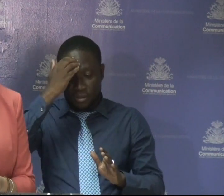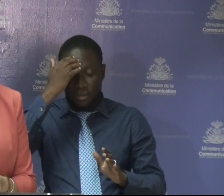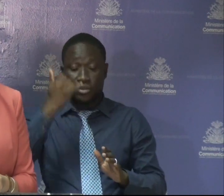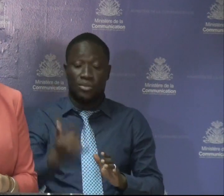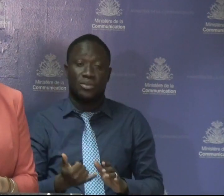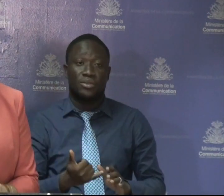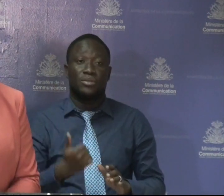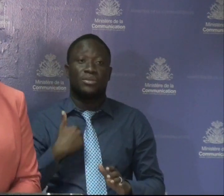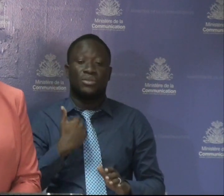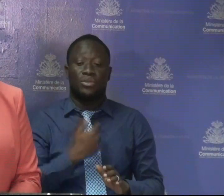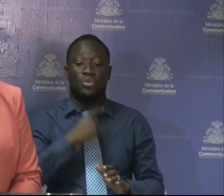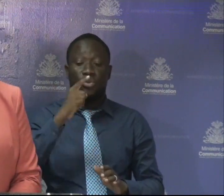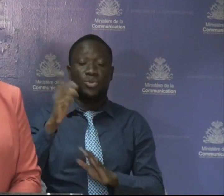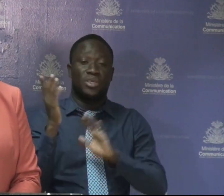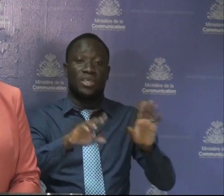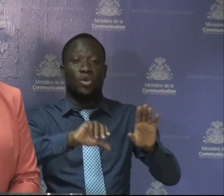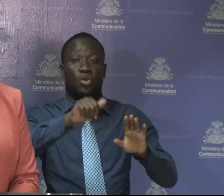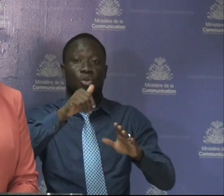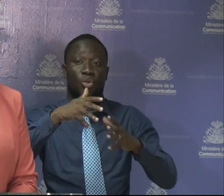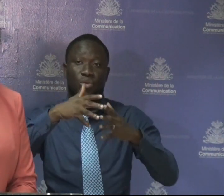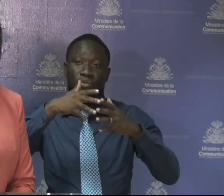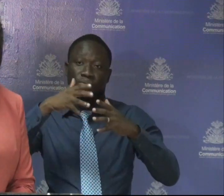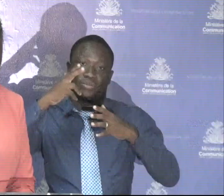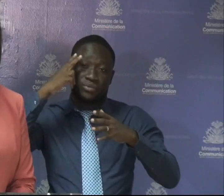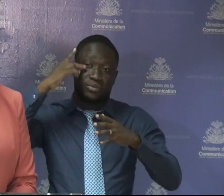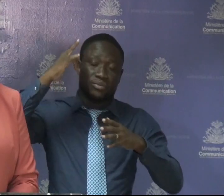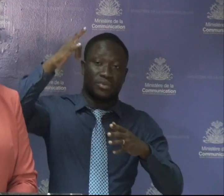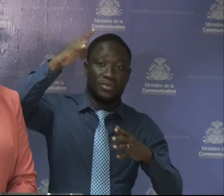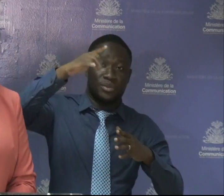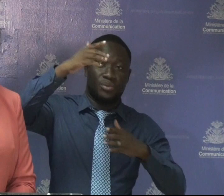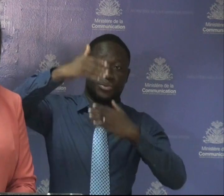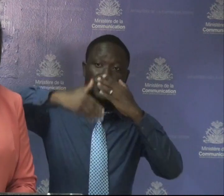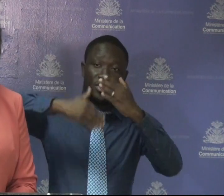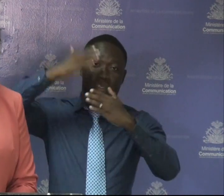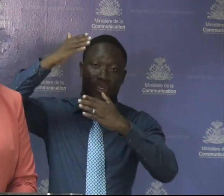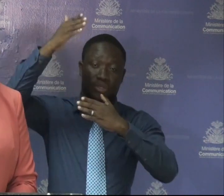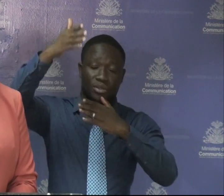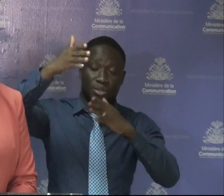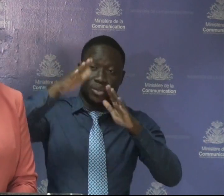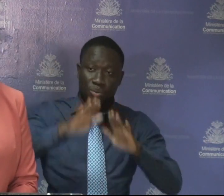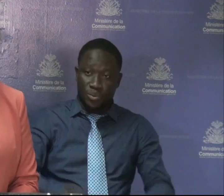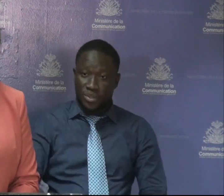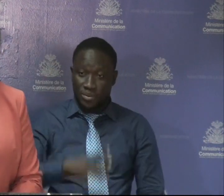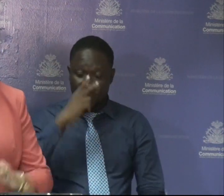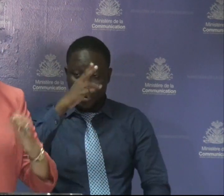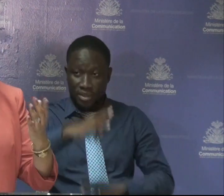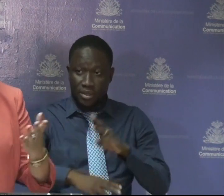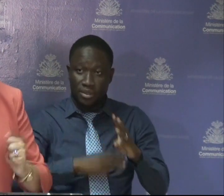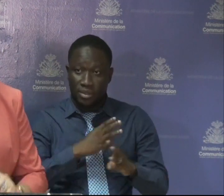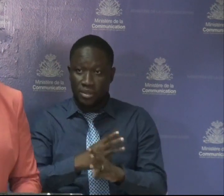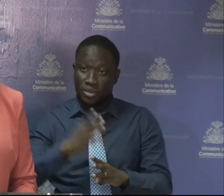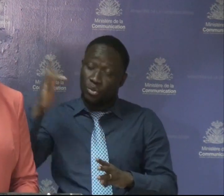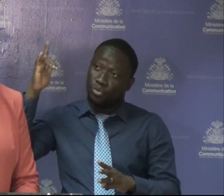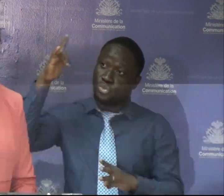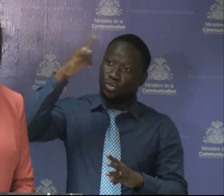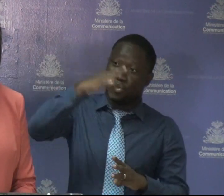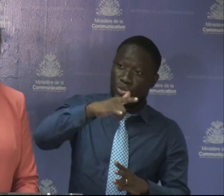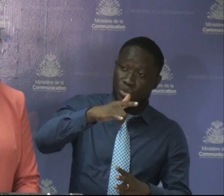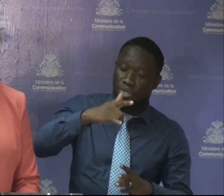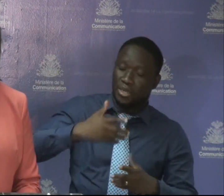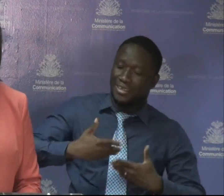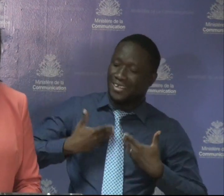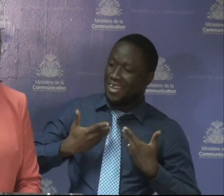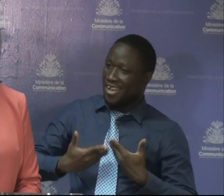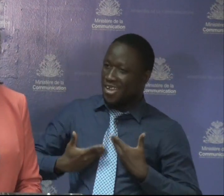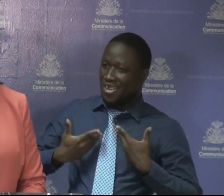je dis, hein, que nous supposons quitter on l'autre Haïti pour génération future, pour tout le monde qui a regardé, pour tout le monde qui a regardé à travers le monde, et pour diaspora tout qui est fier